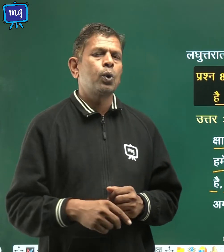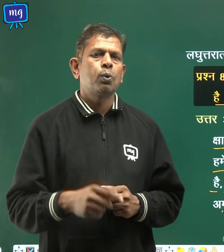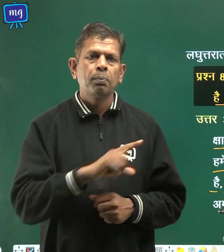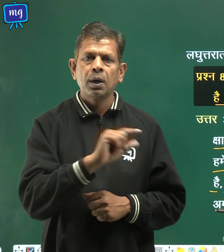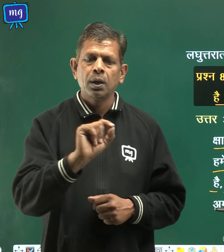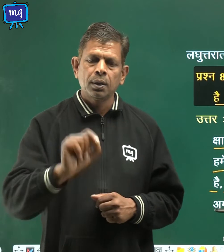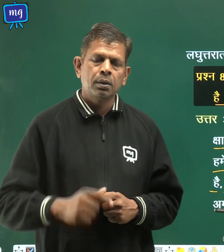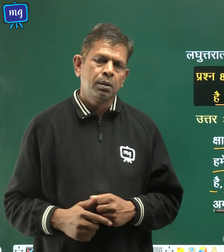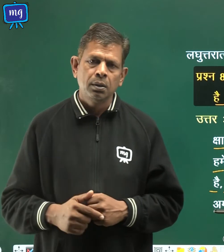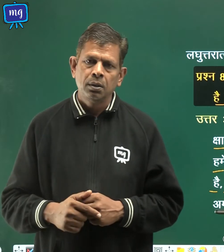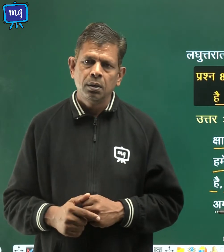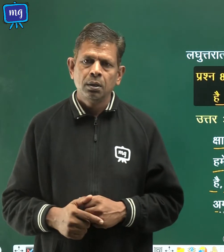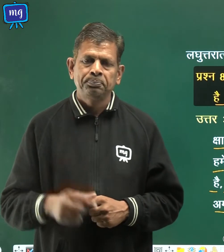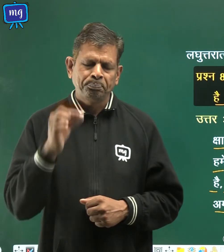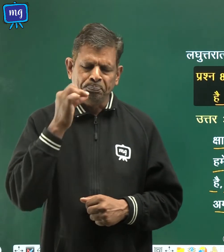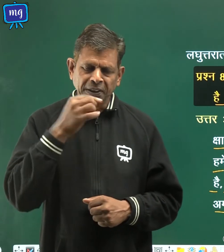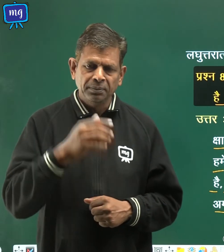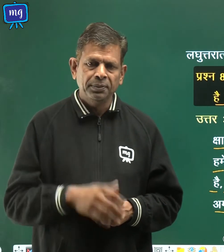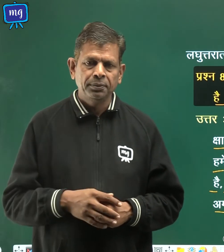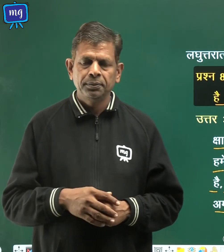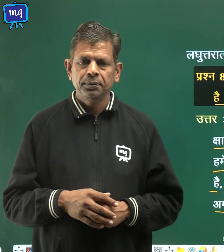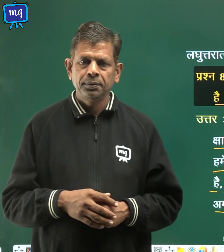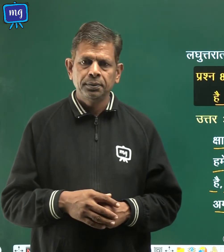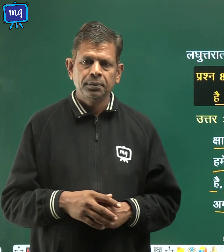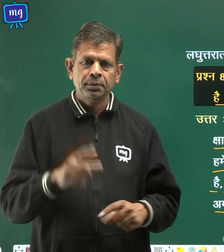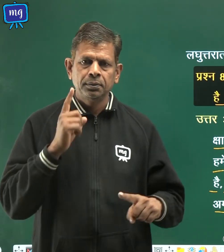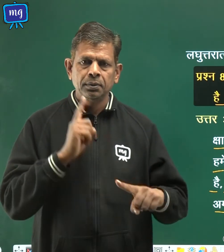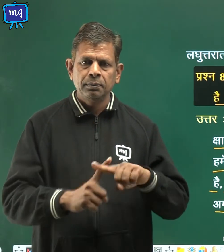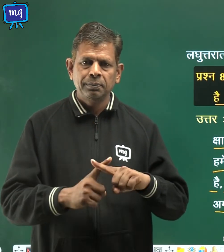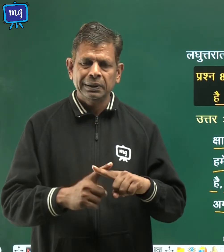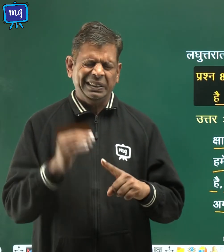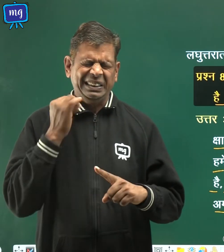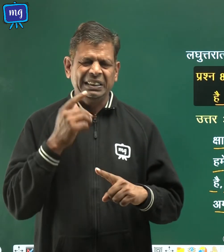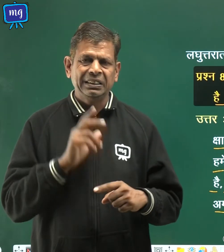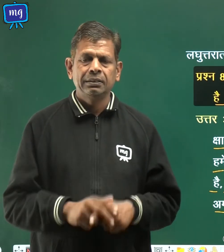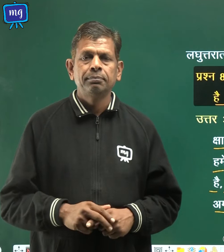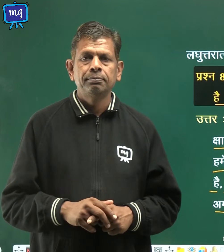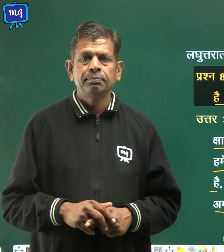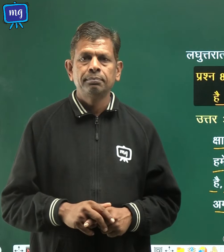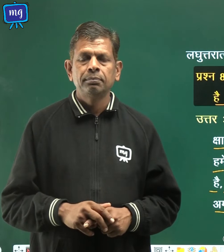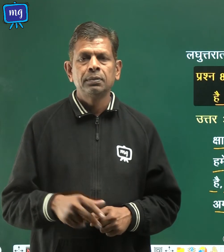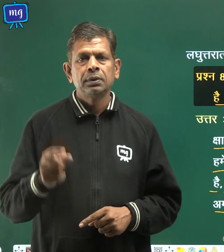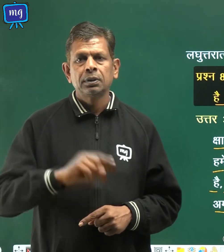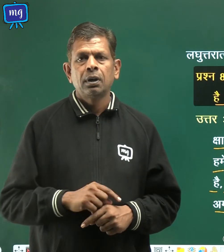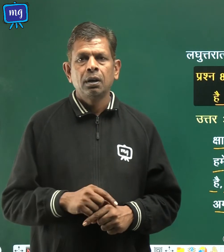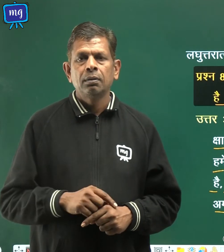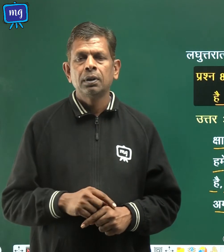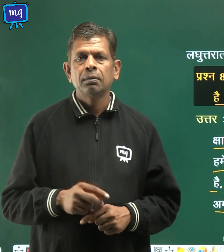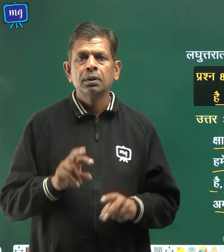अम्ल प्लस क्षारक इसका मतलब